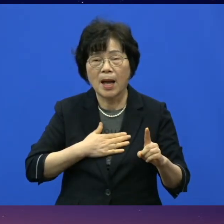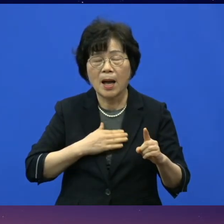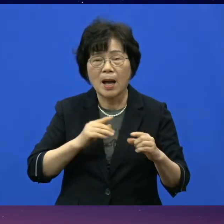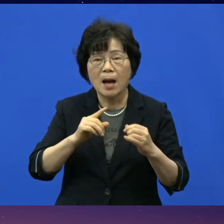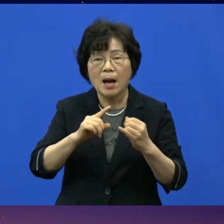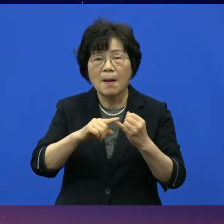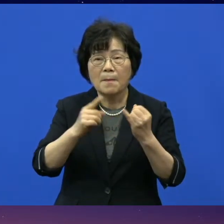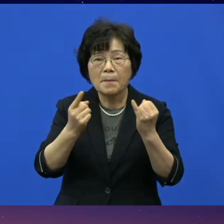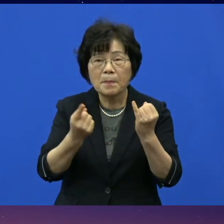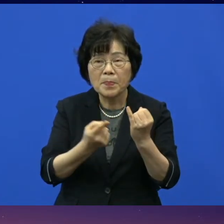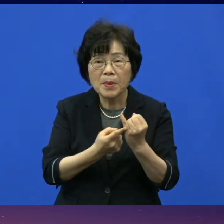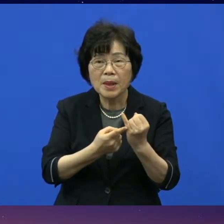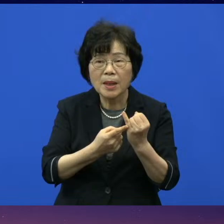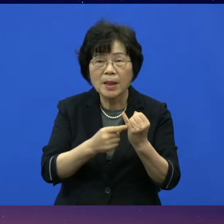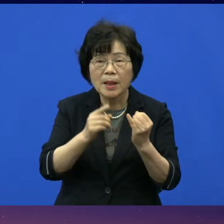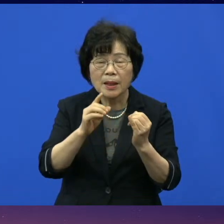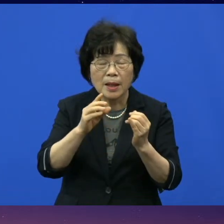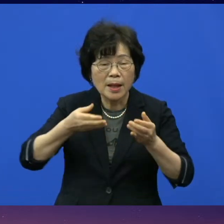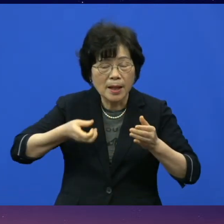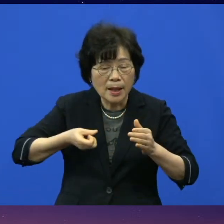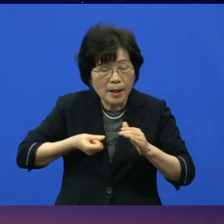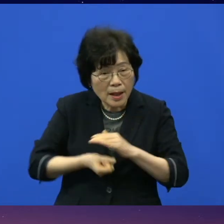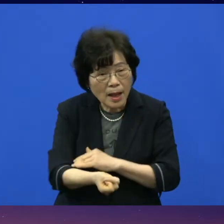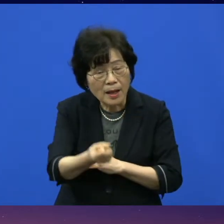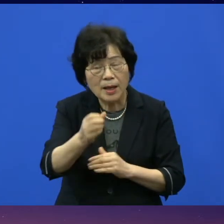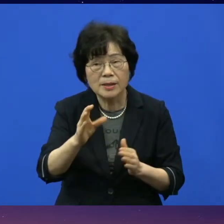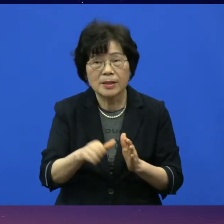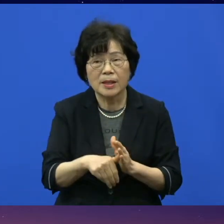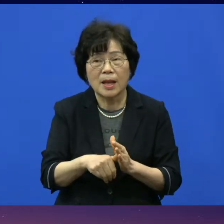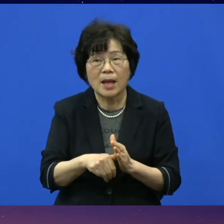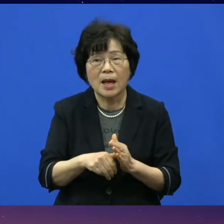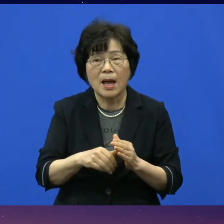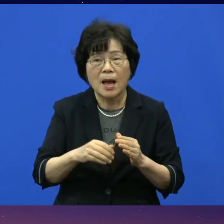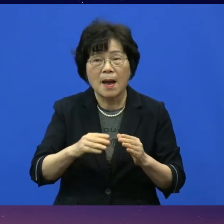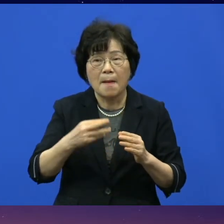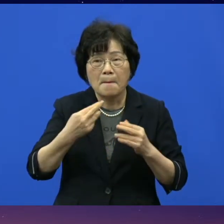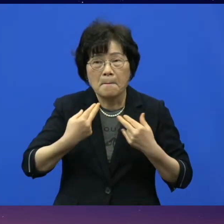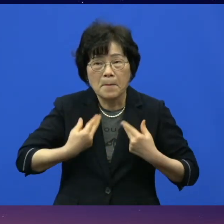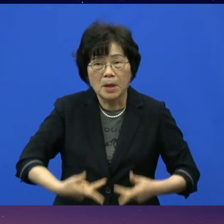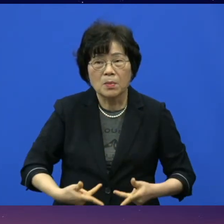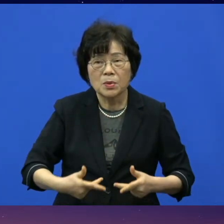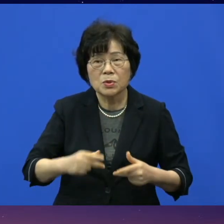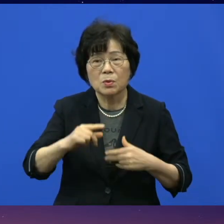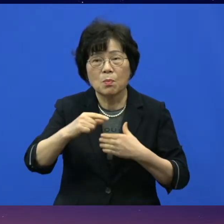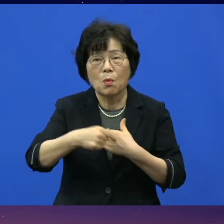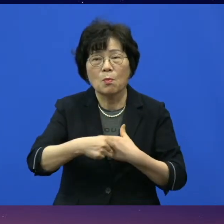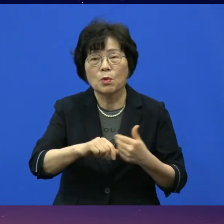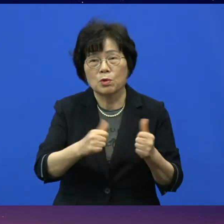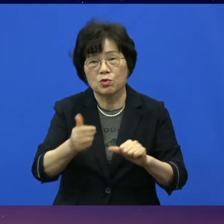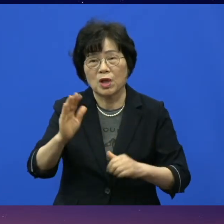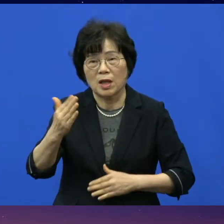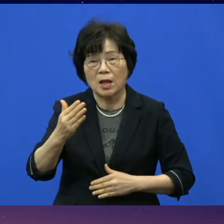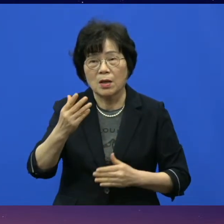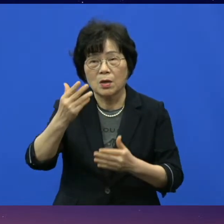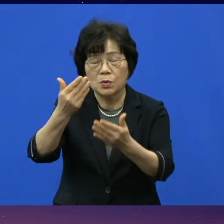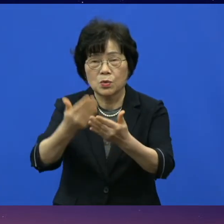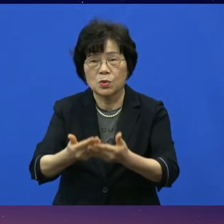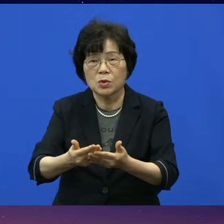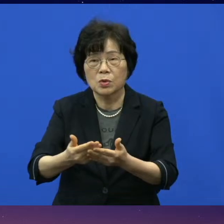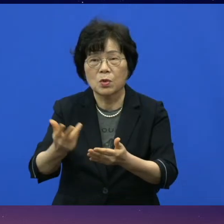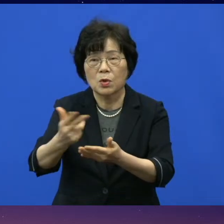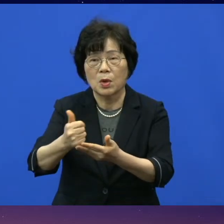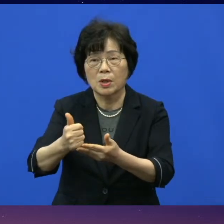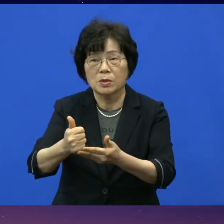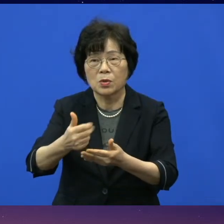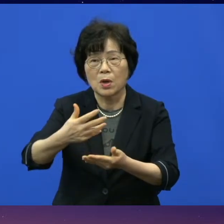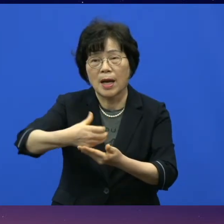모태에서 알몸으로 나와산저 또한 알몸이 그리로 돌아오지. 주신 이도 여호와시요 거두신 이도